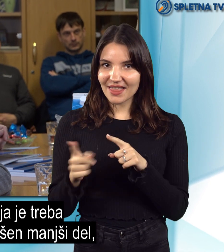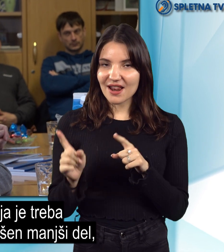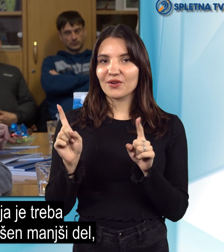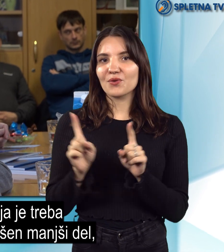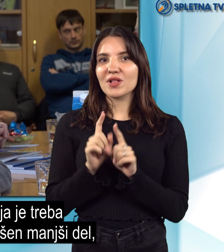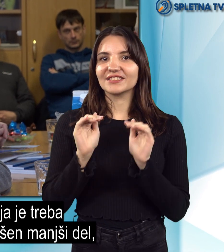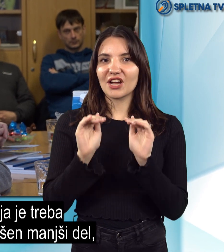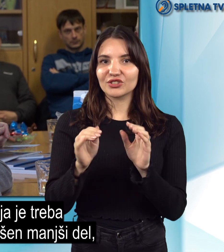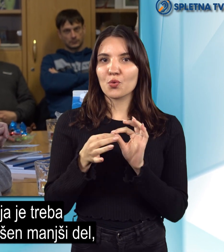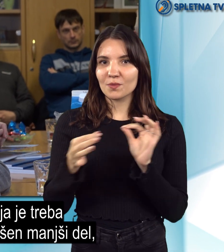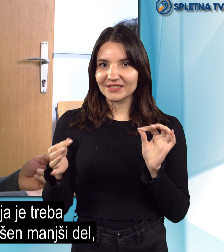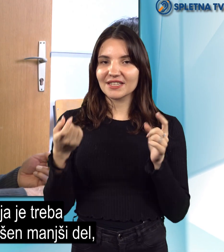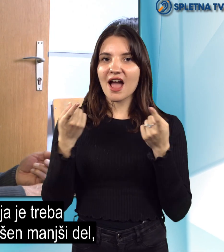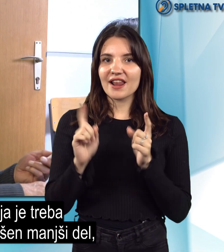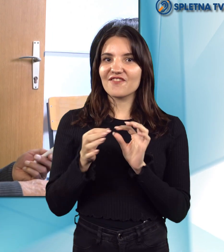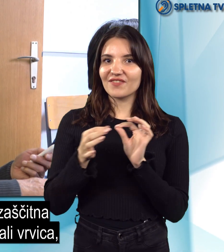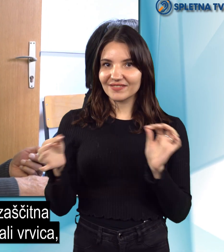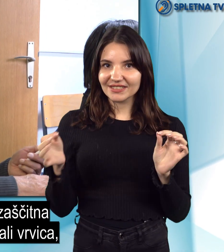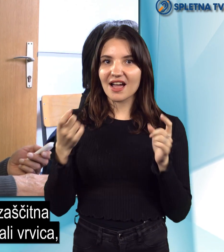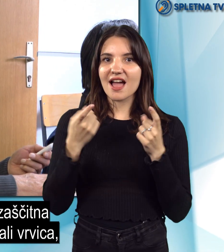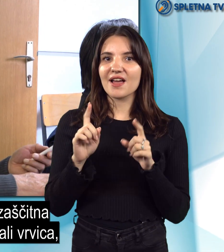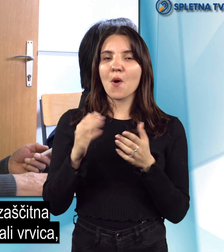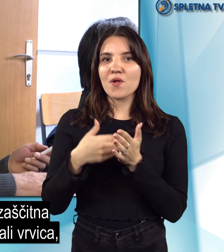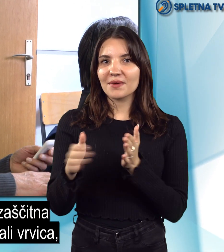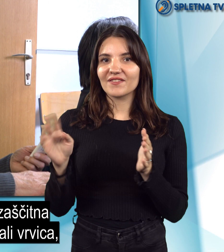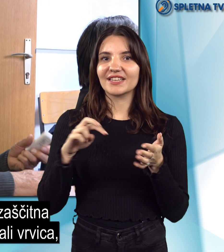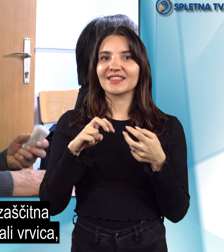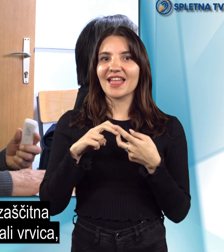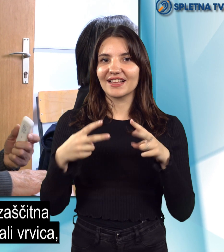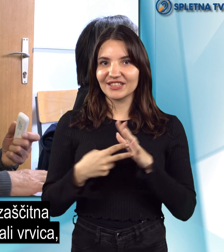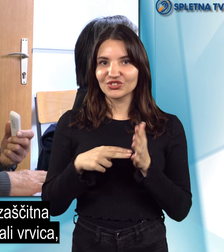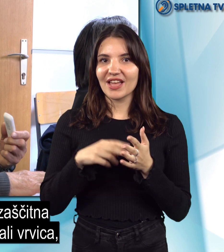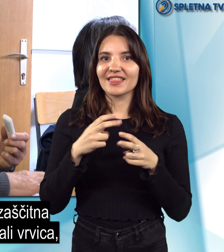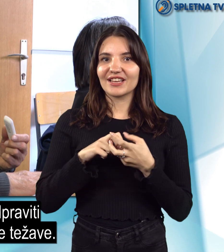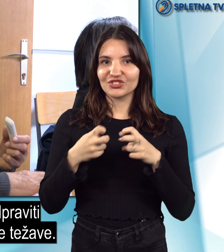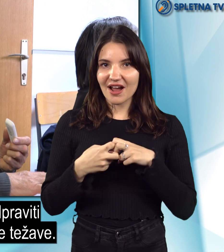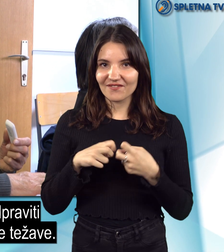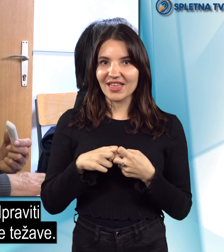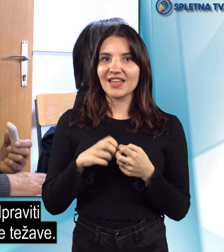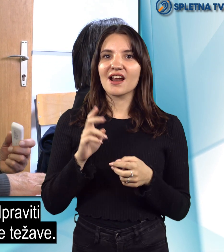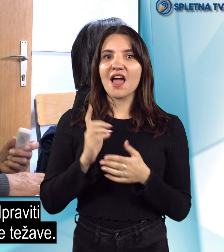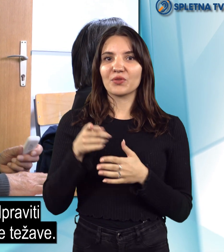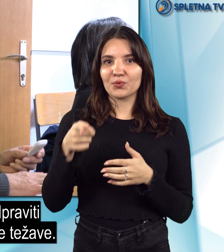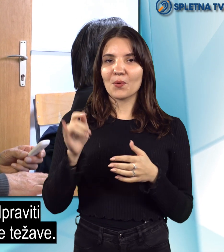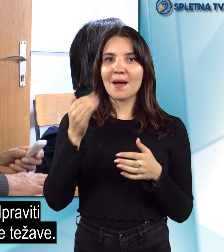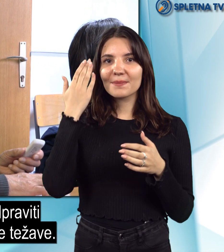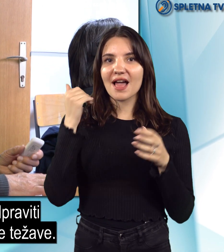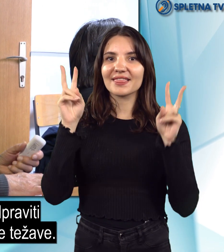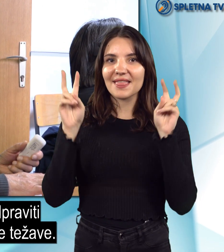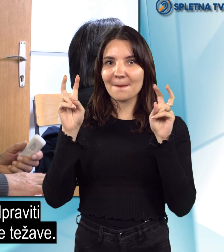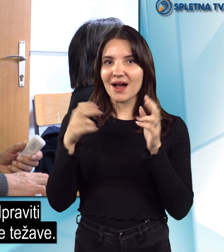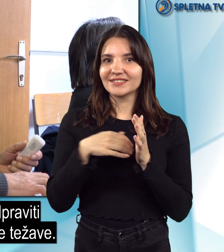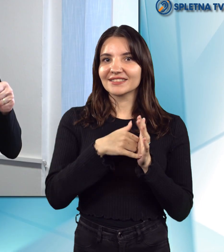treba zamenjati kakšen manjši del, kot je zaščitna gumica ali vrvica, ali odpraviti tehnične